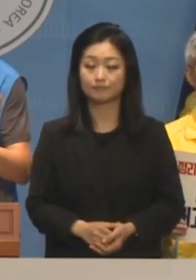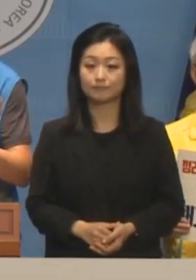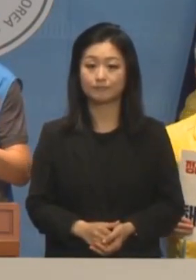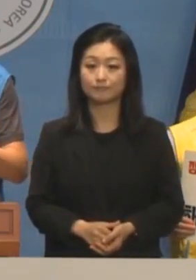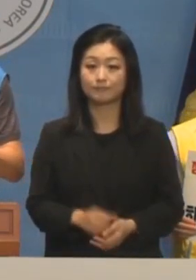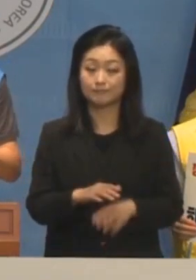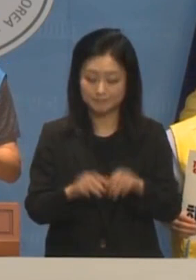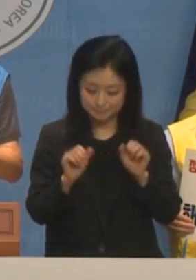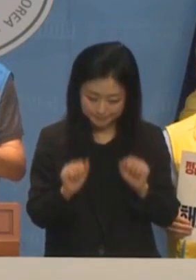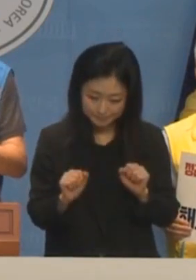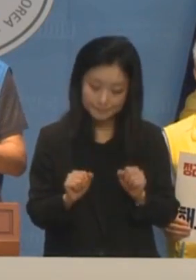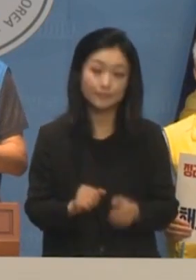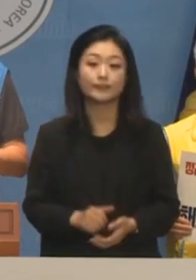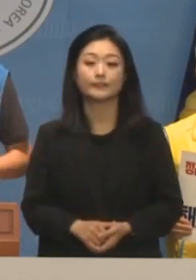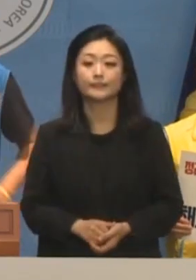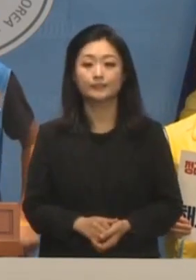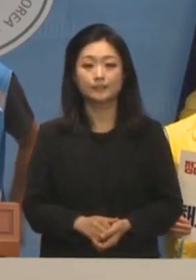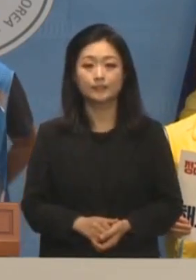네, 안녕하십니까.